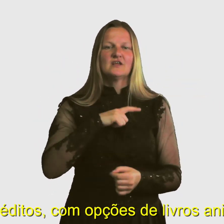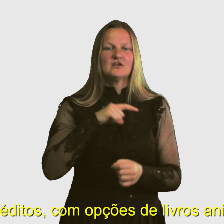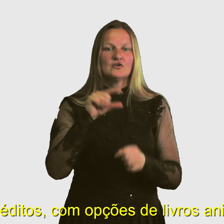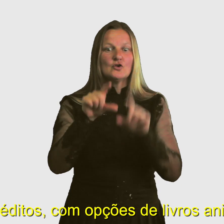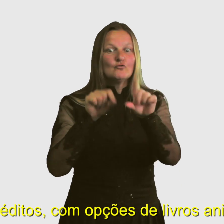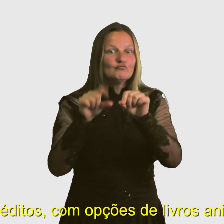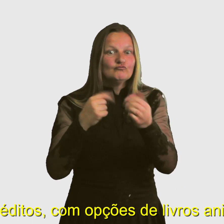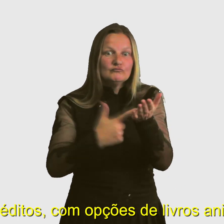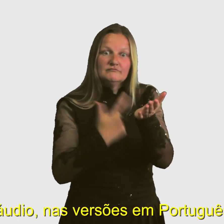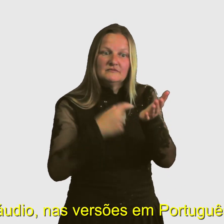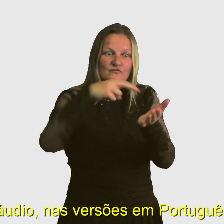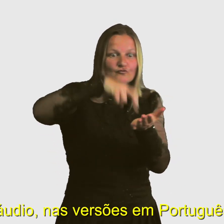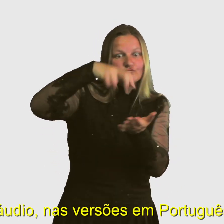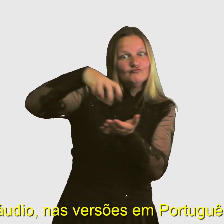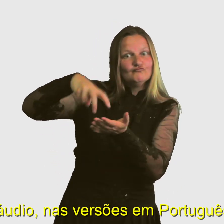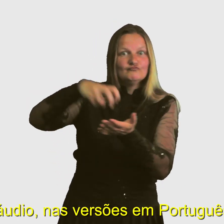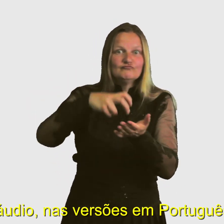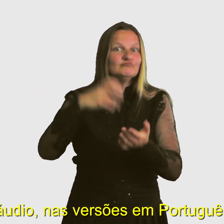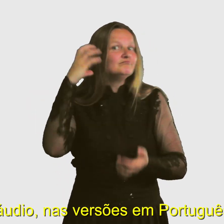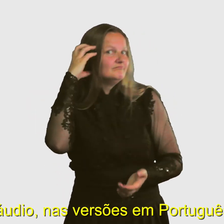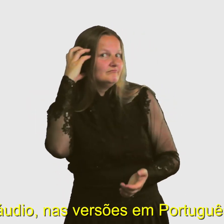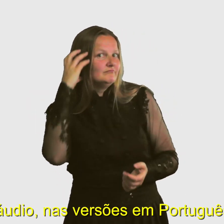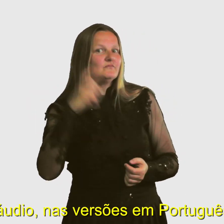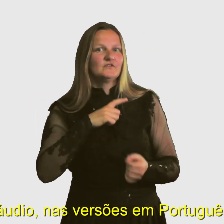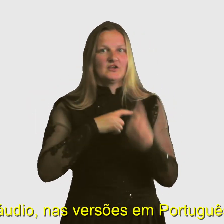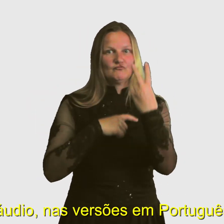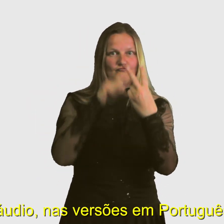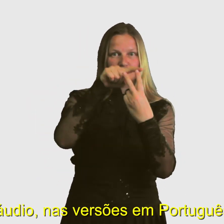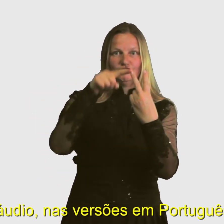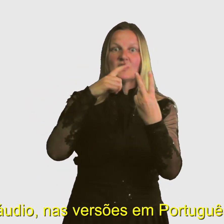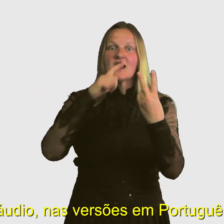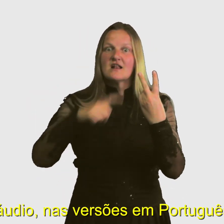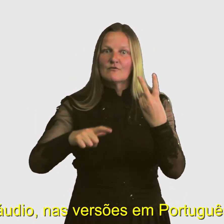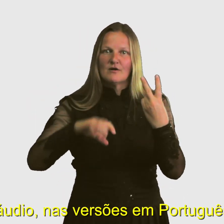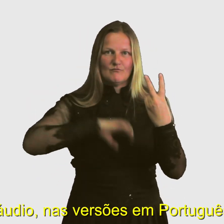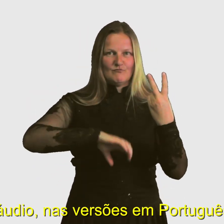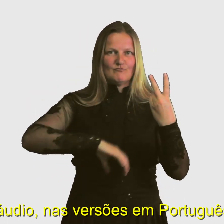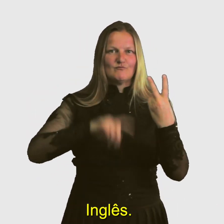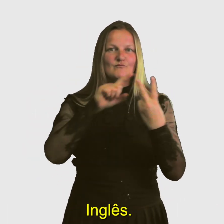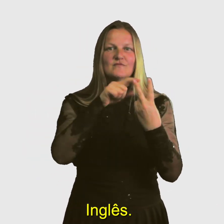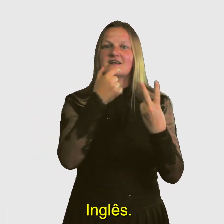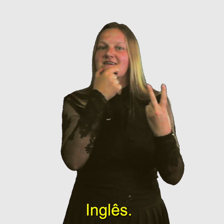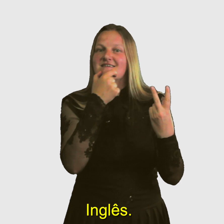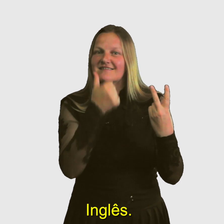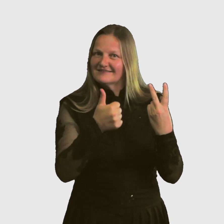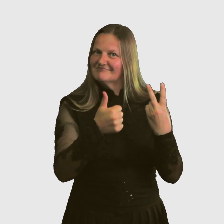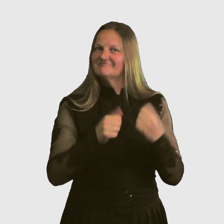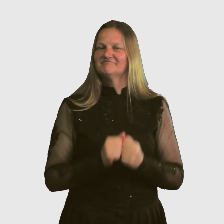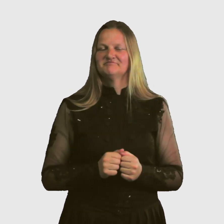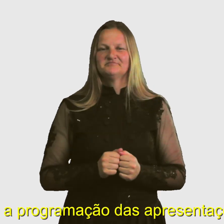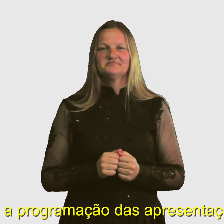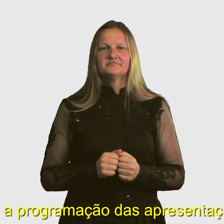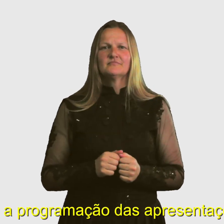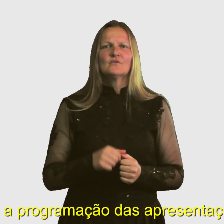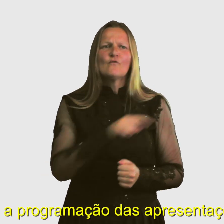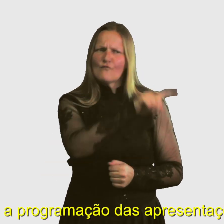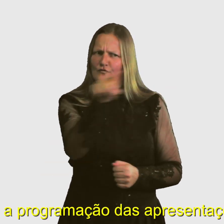livros animados e com áudio, nas versões em português e inglês. Confira a programação